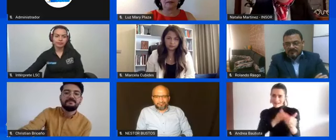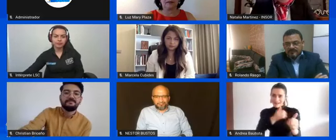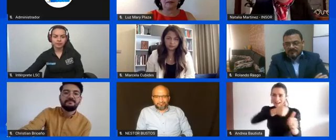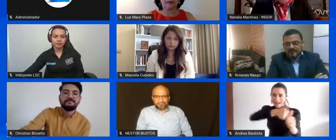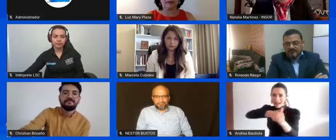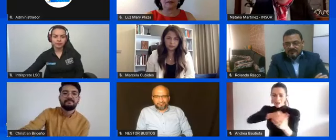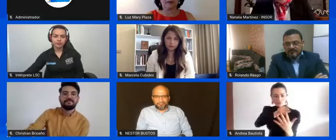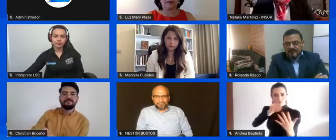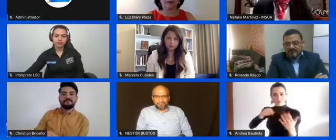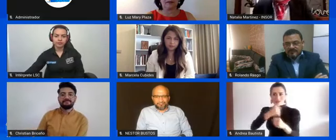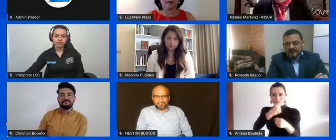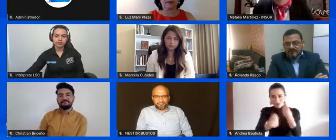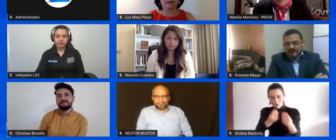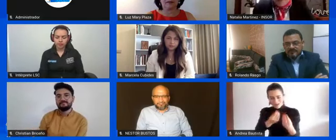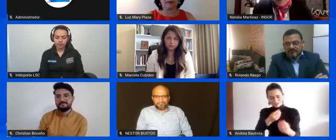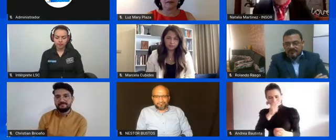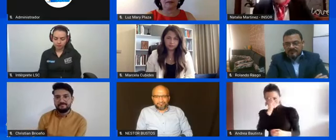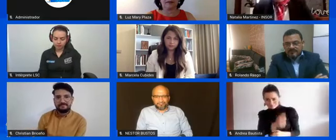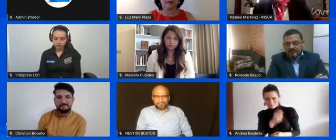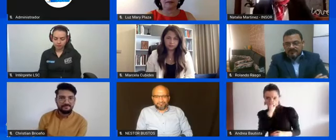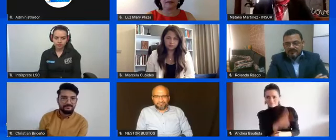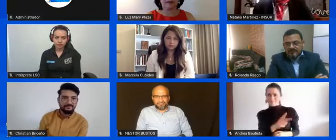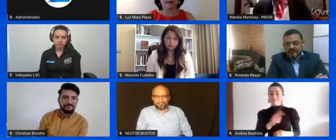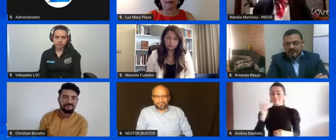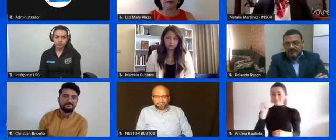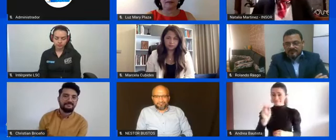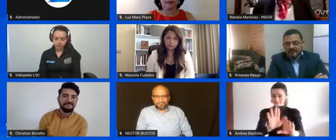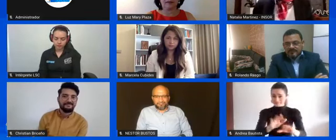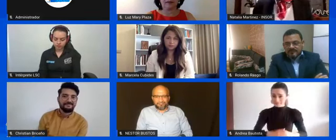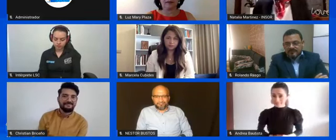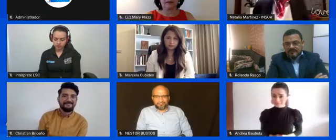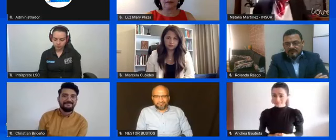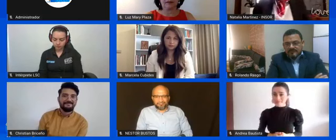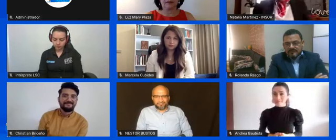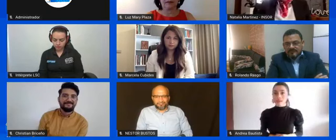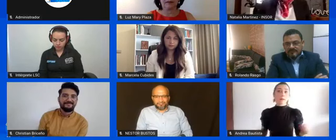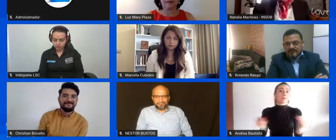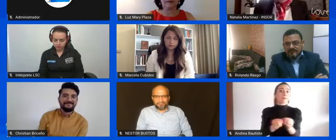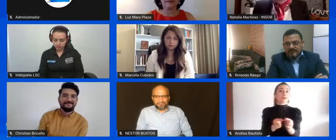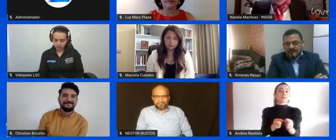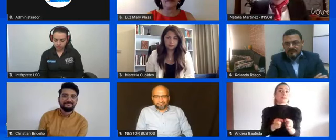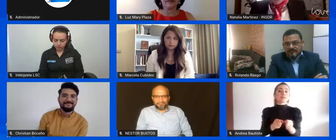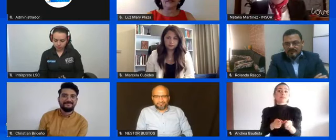instituto. Pero ya sin más preámbulos y sin más